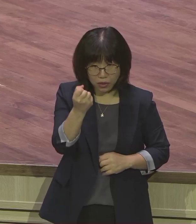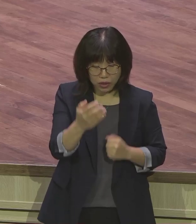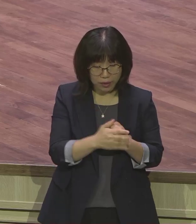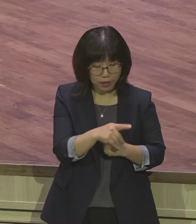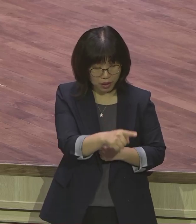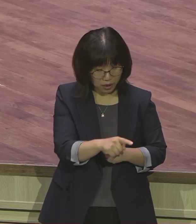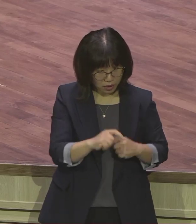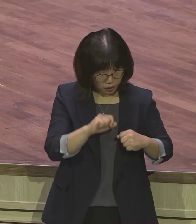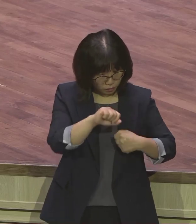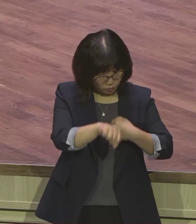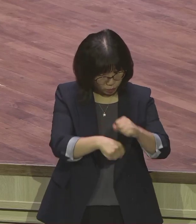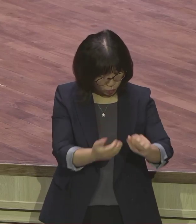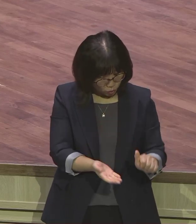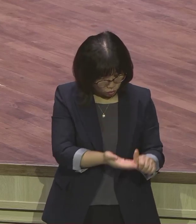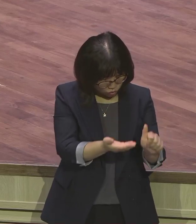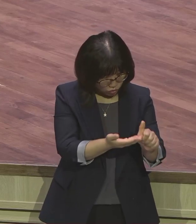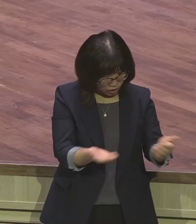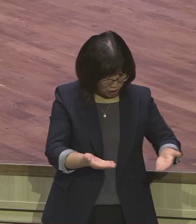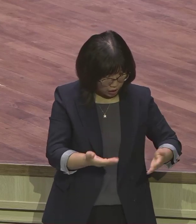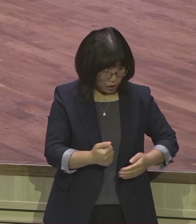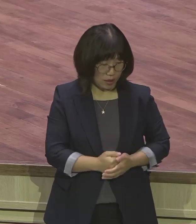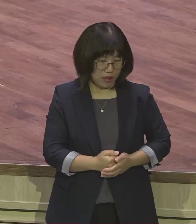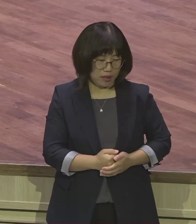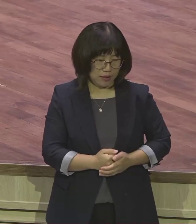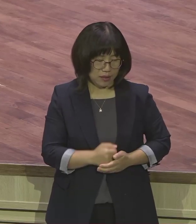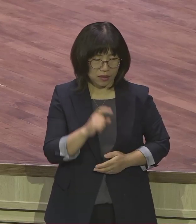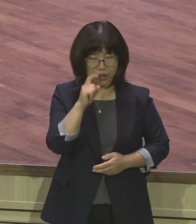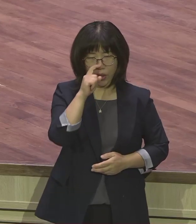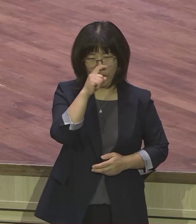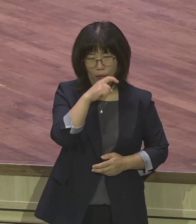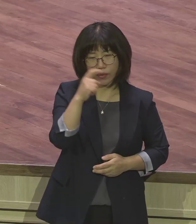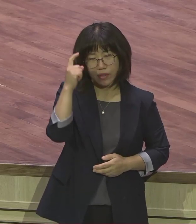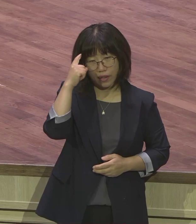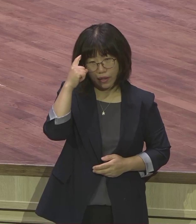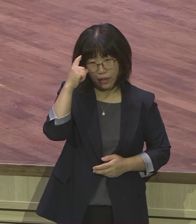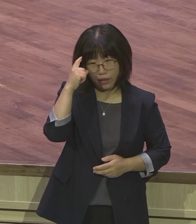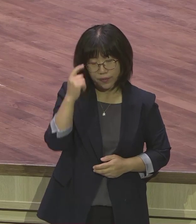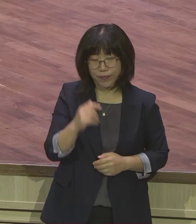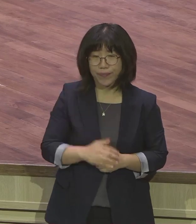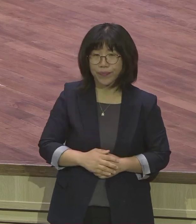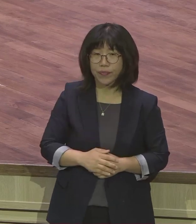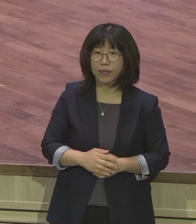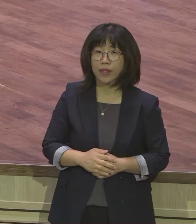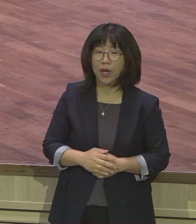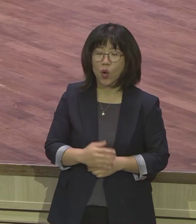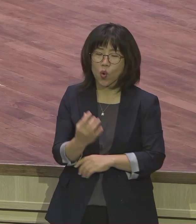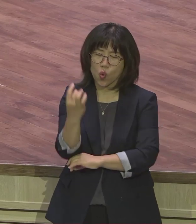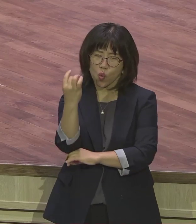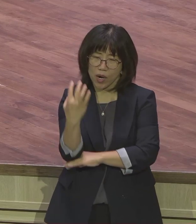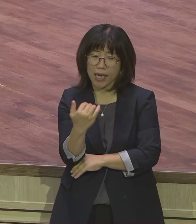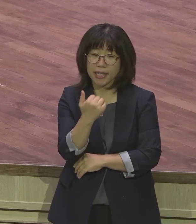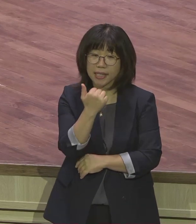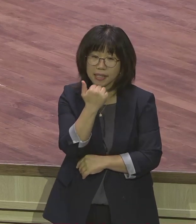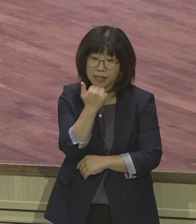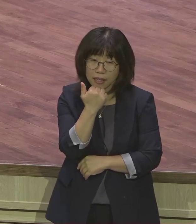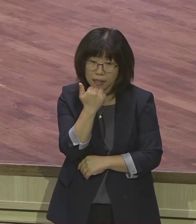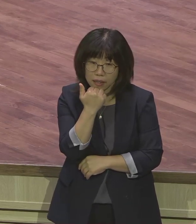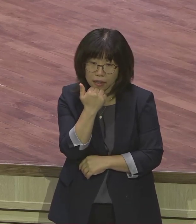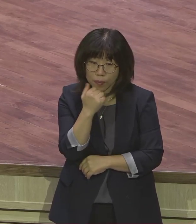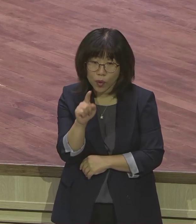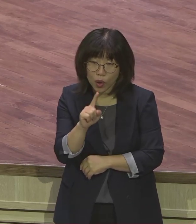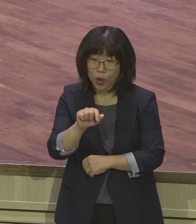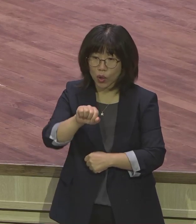것이 목축하는 사실 요셉의 할아버지인 이삭은요 목축도